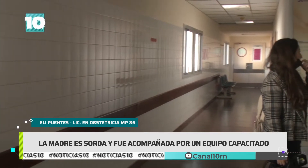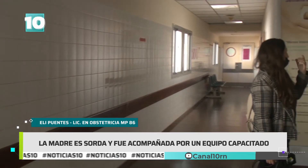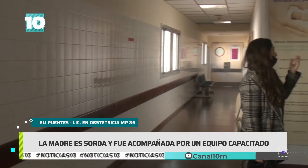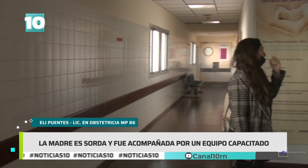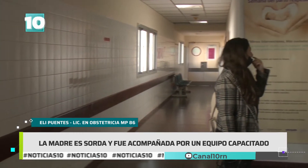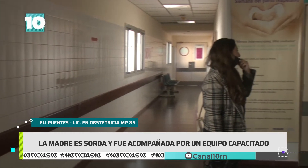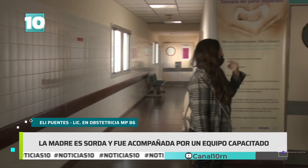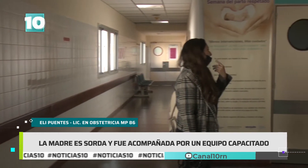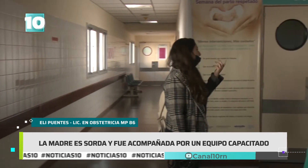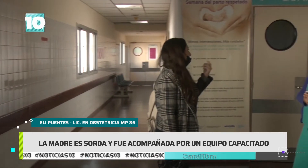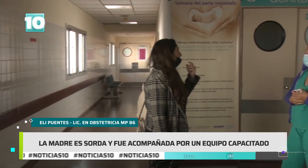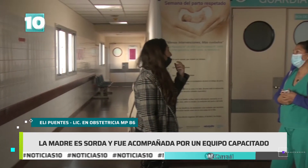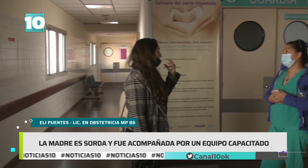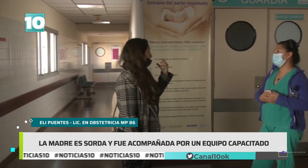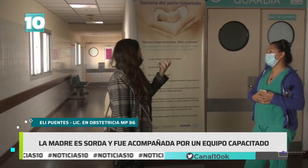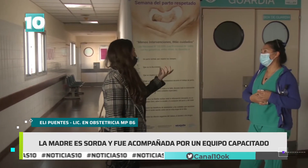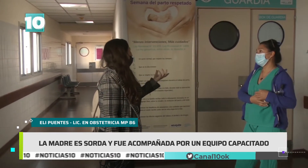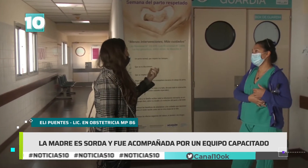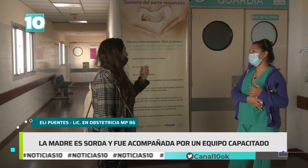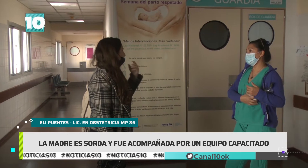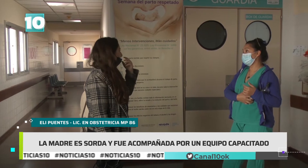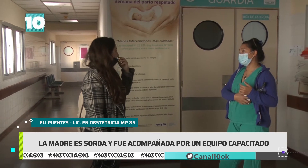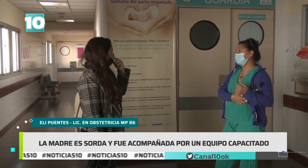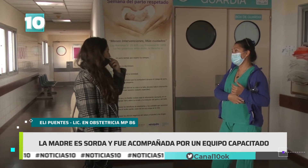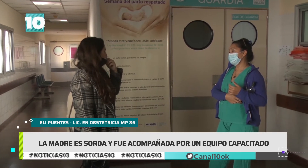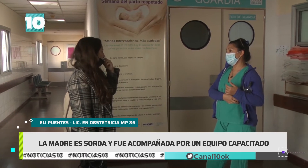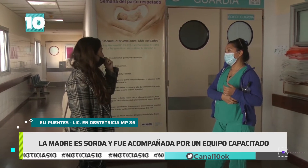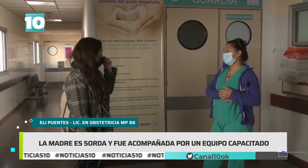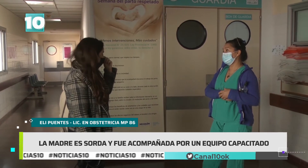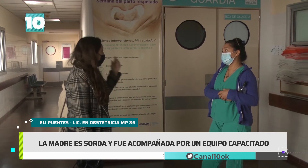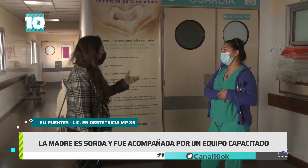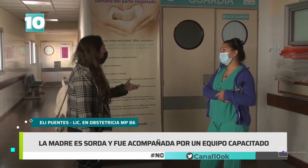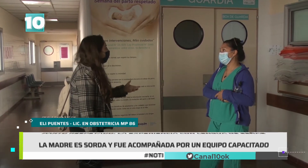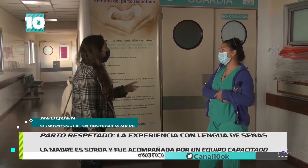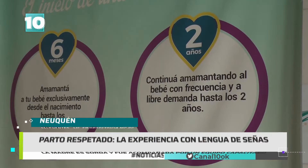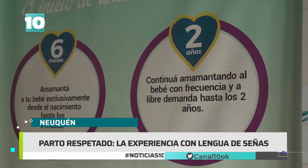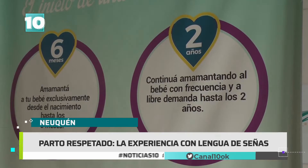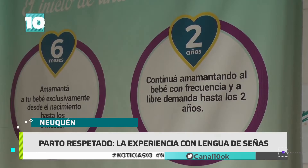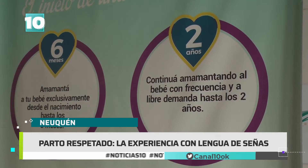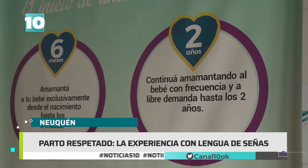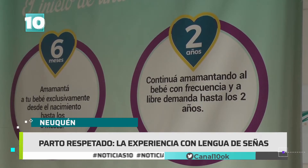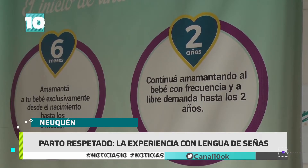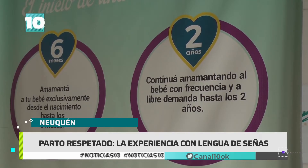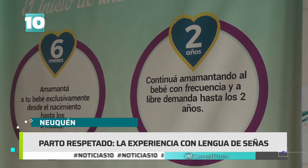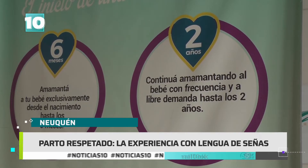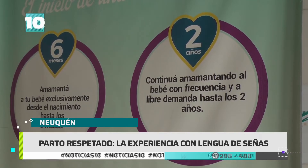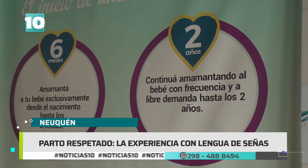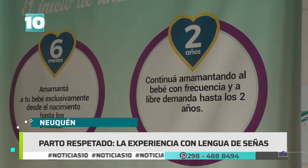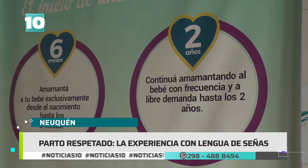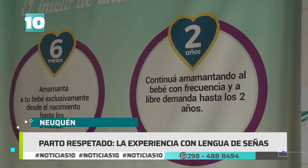El objetivo es continuar capacitando a todo el sistema de salud. Lo que se busca es que profesionales y el personal que está en sectores